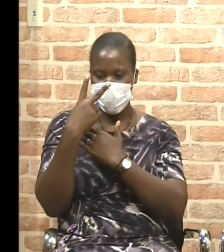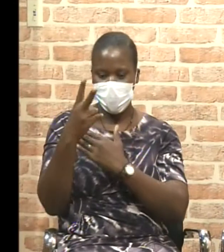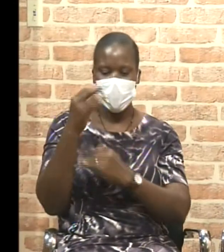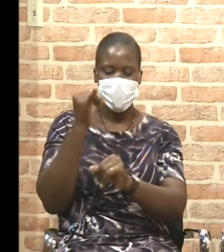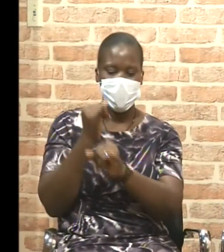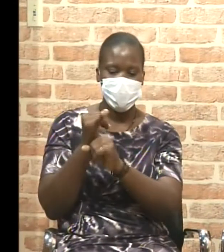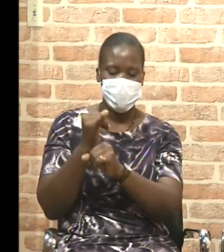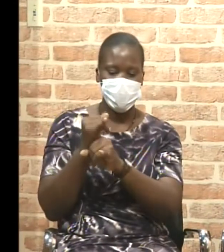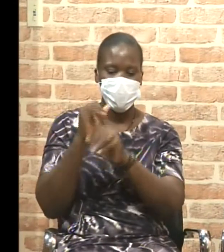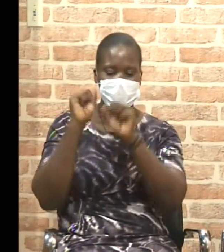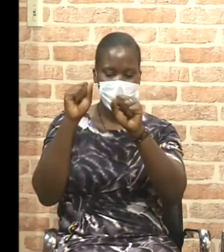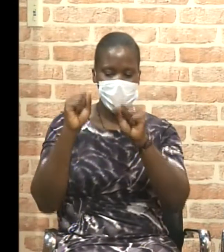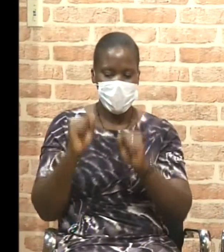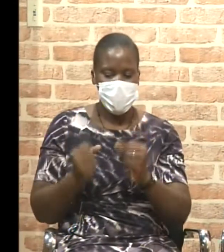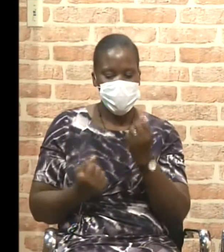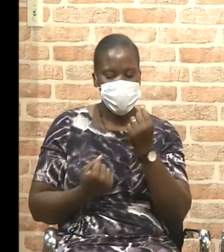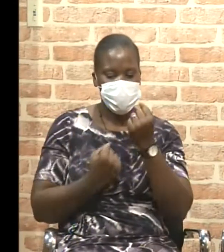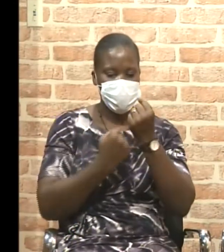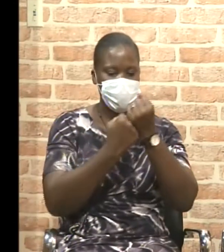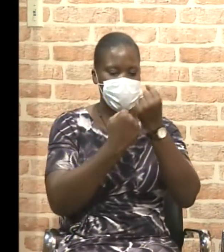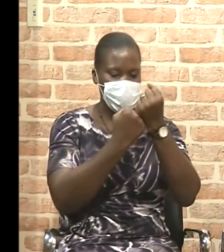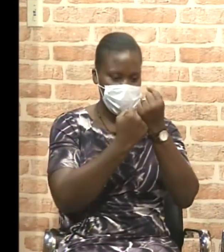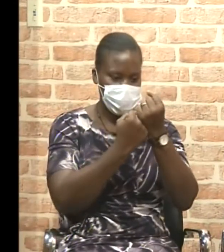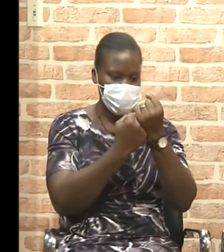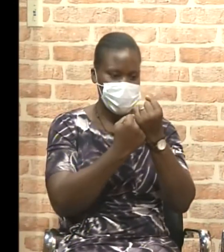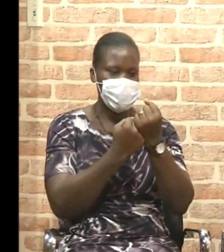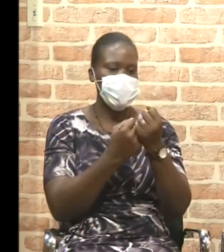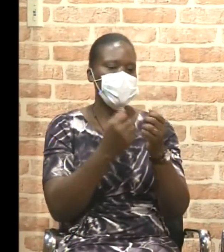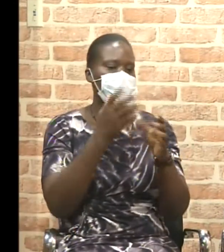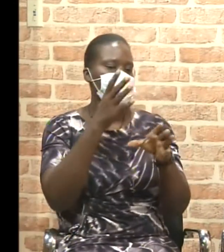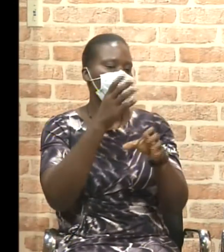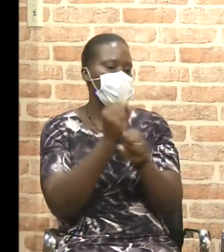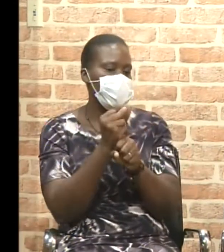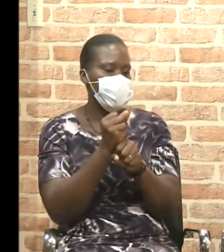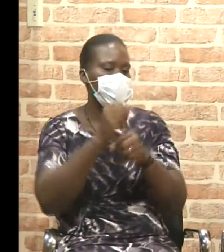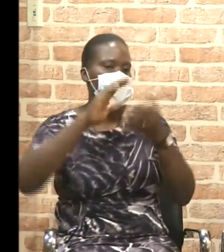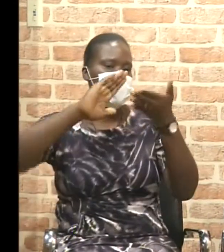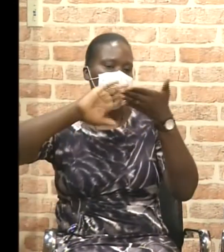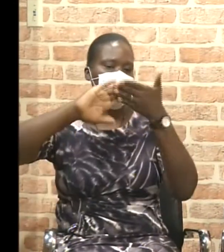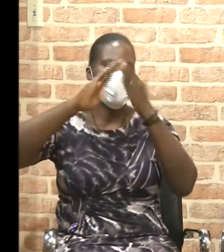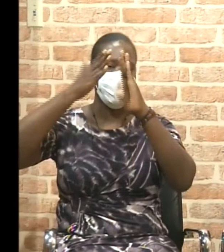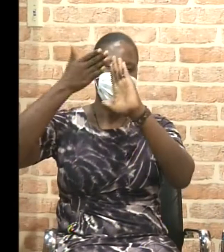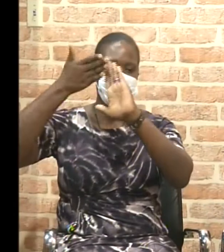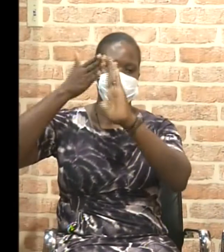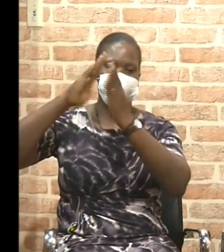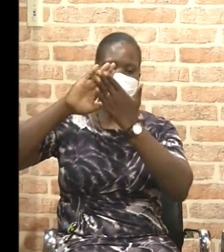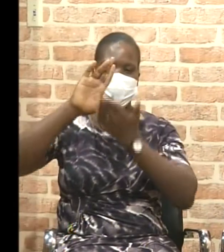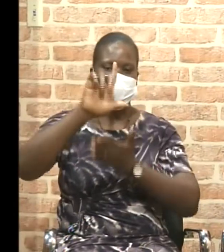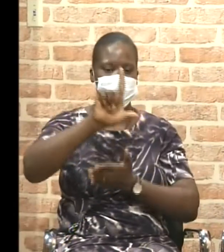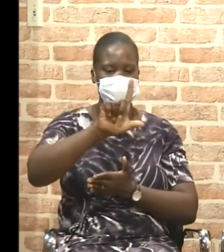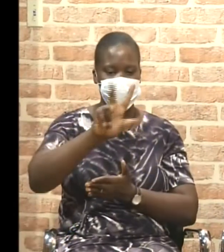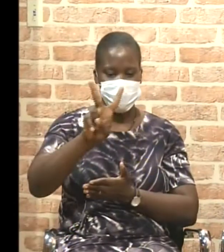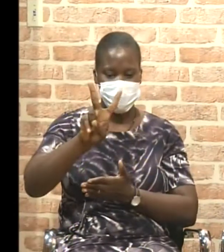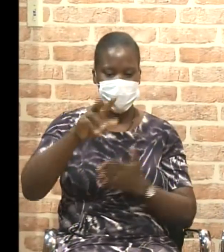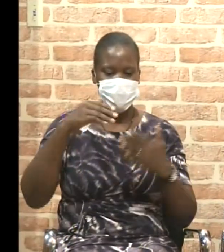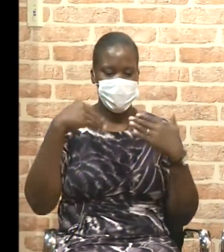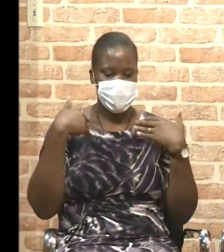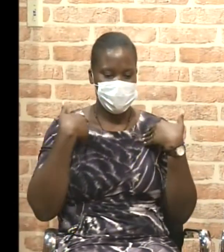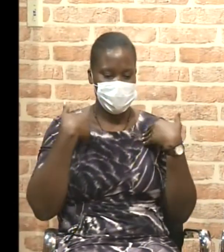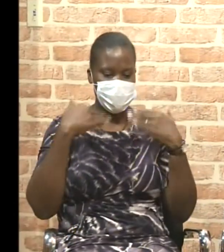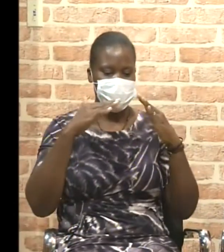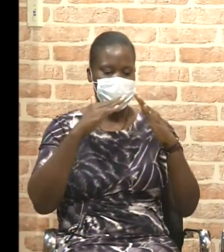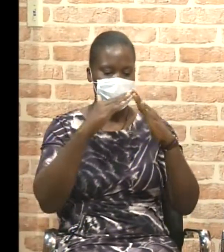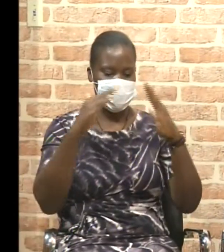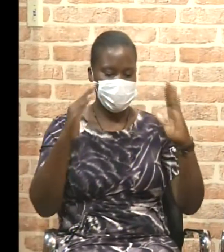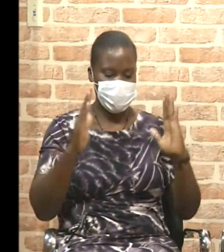mieux adapter vraiment tant que l'on prend et communauté l'évêque moun yo gagné kayo là